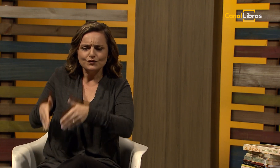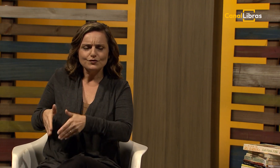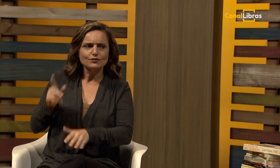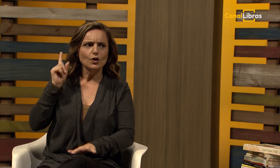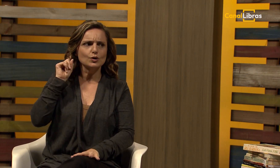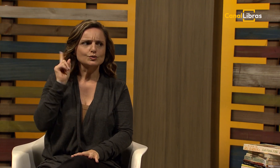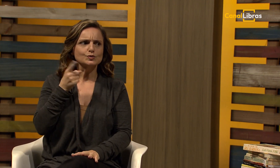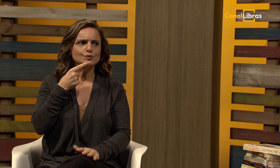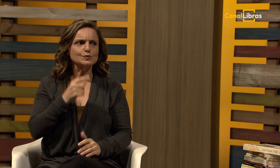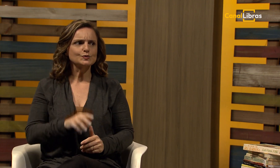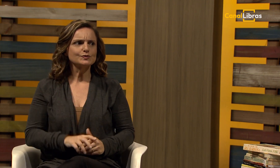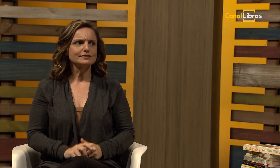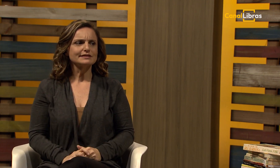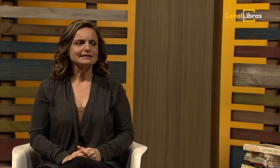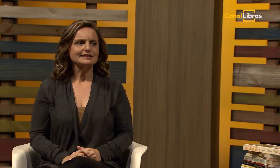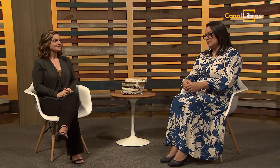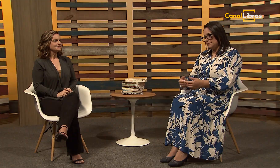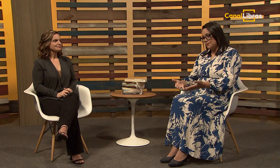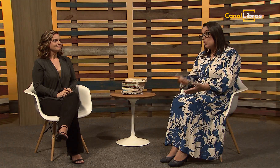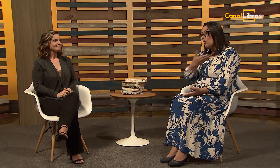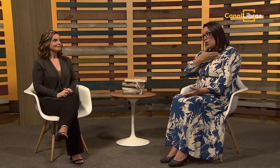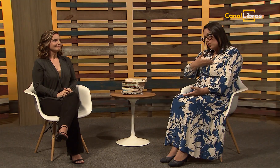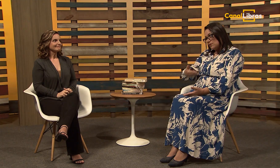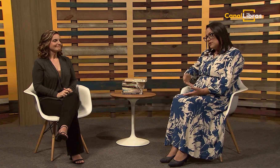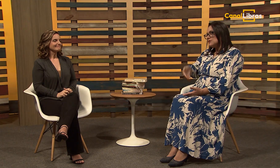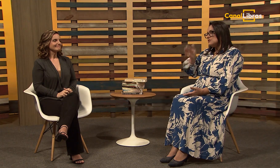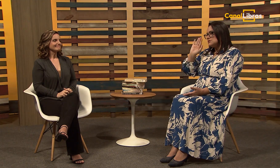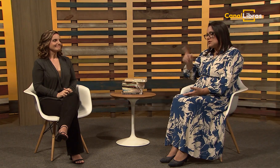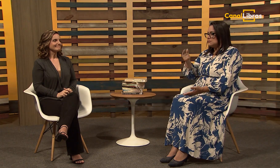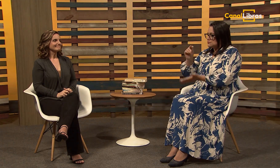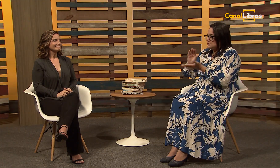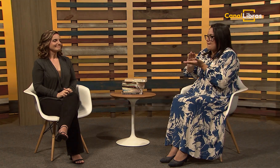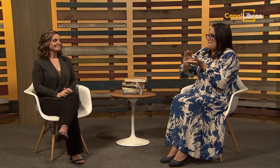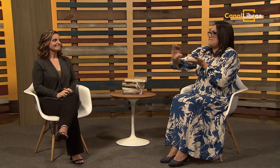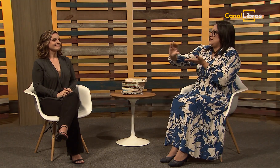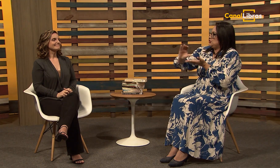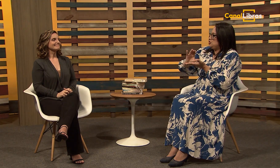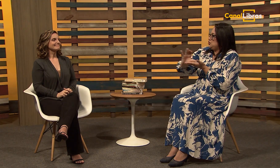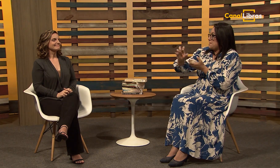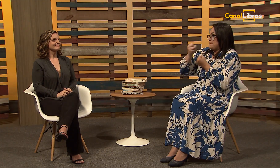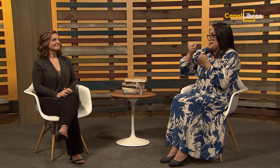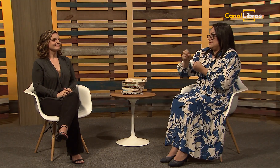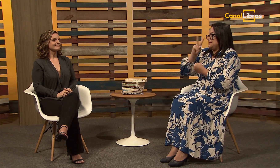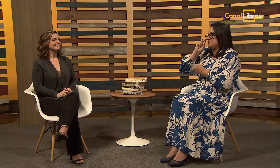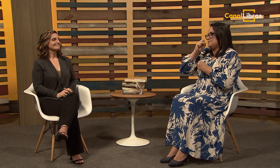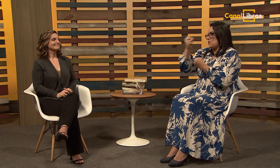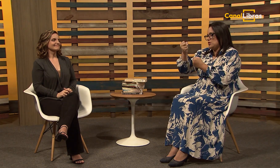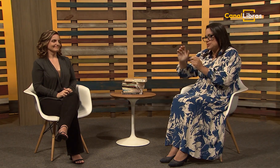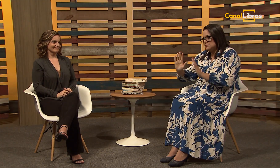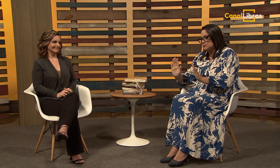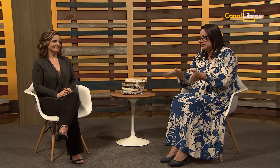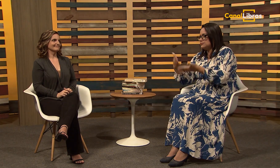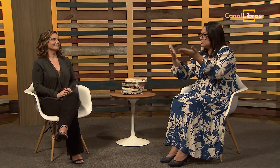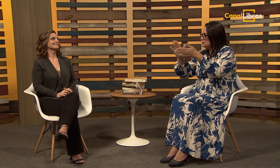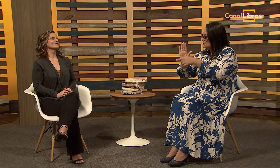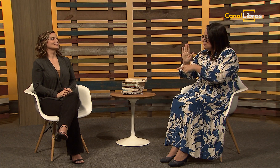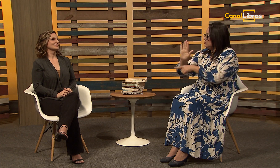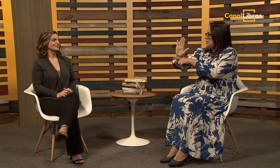considera que ele esteja preparado? Então, o governo vem sendo um alicerce no âmbito de investimento de verbas, assim como